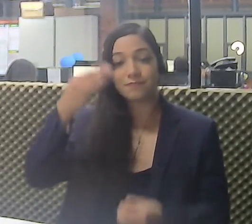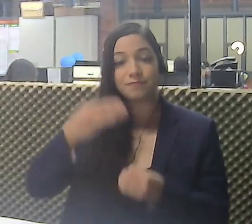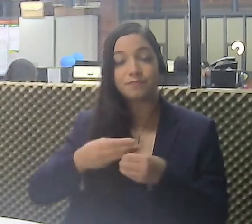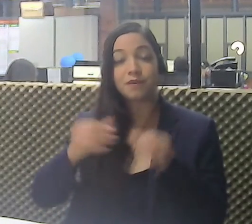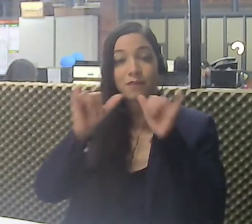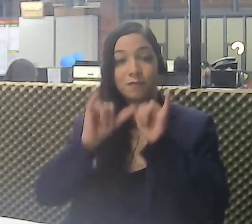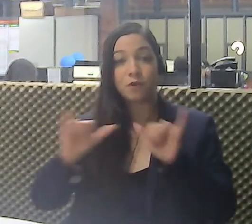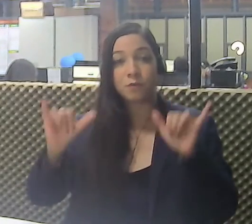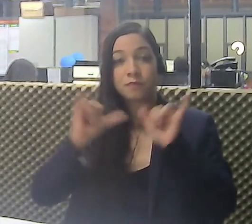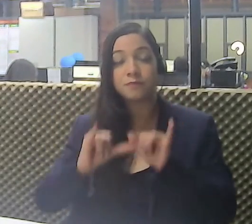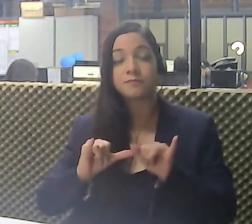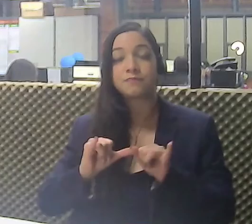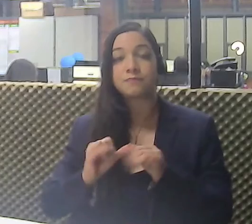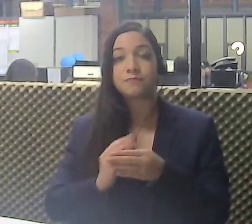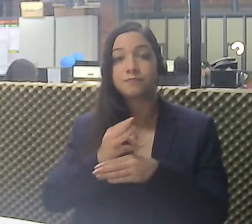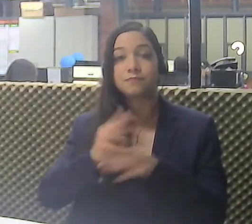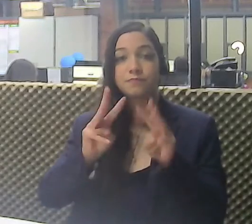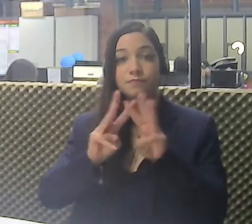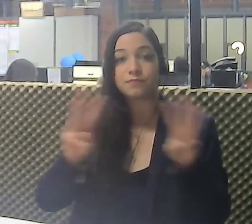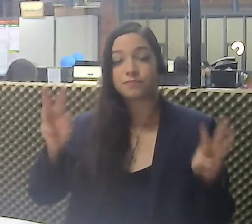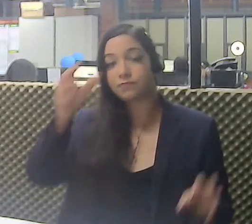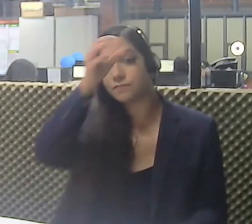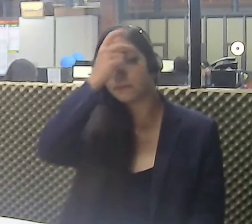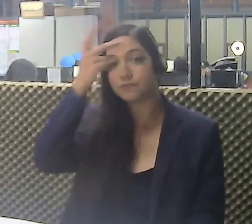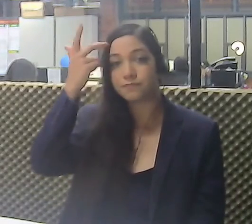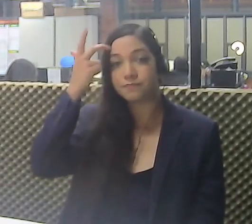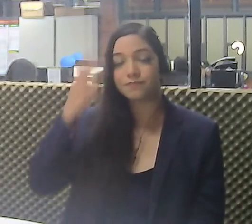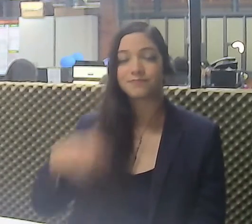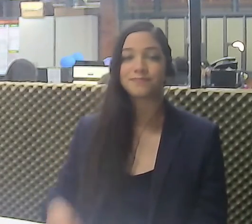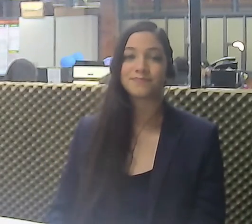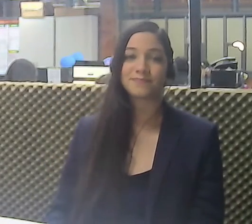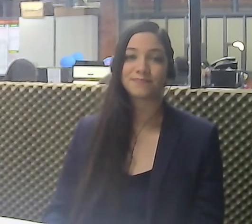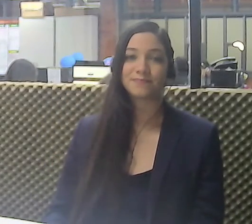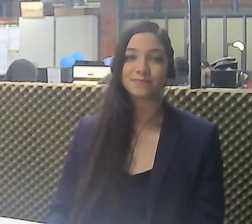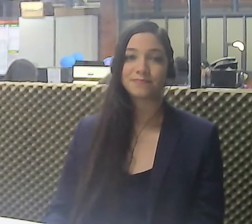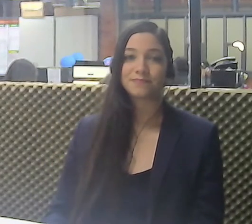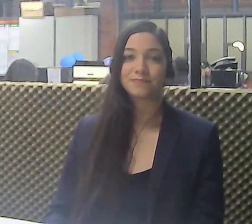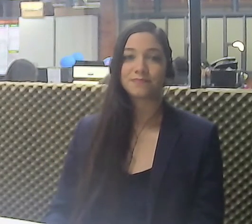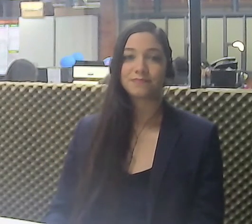mais informações, acesse o portal da Prefeitura.